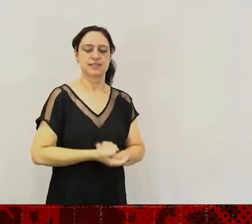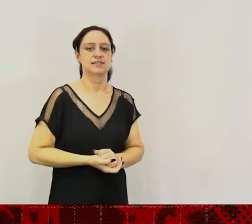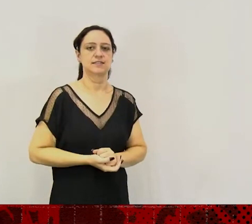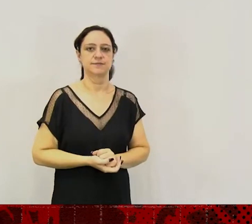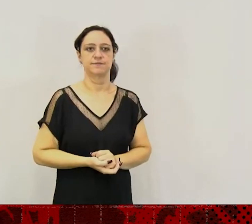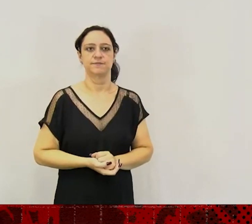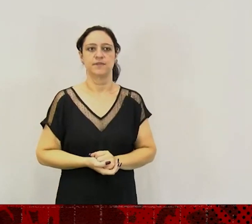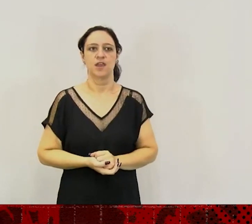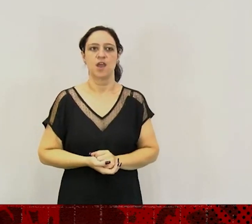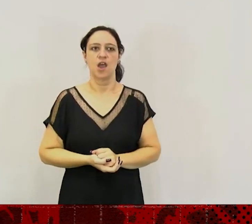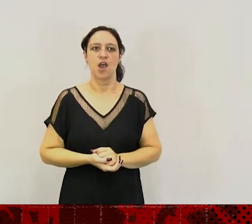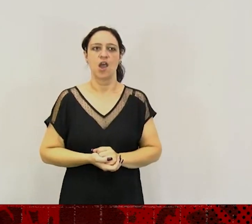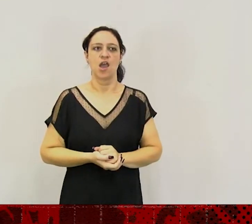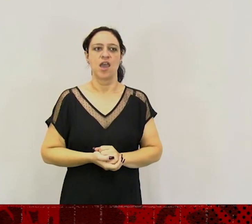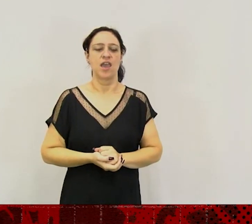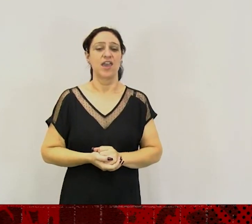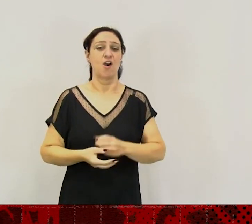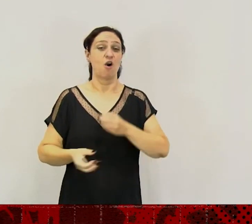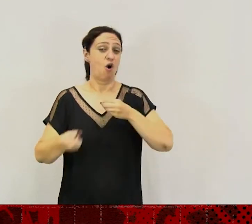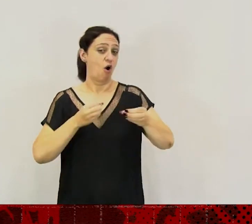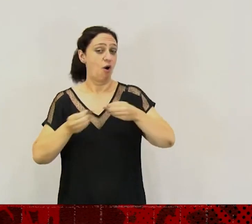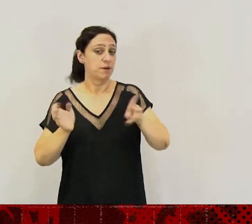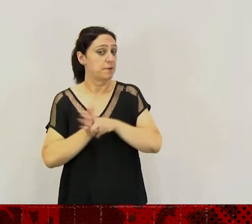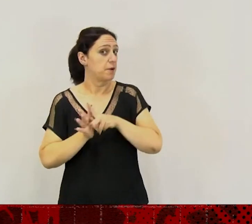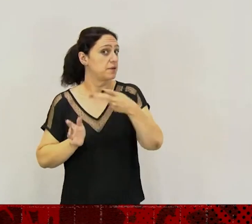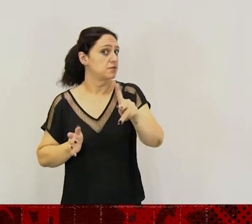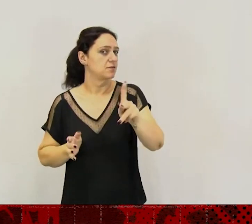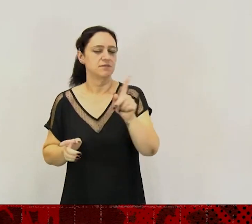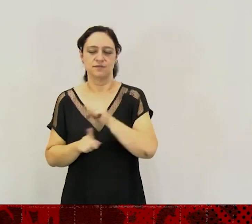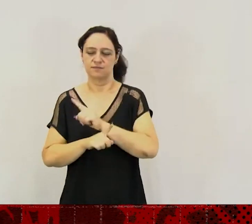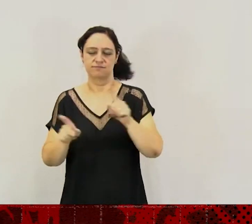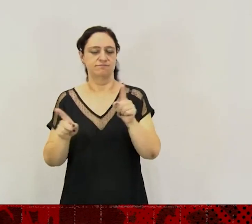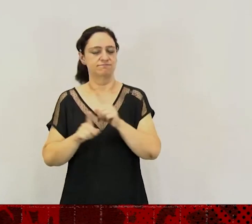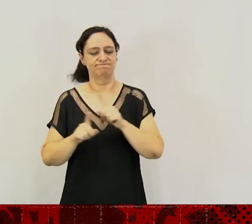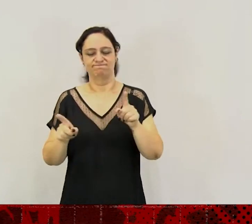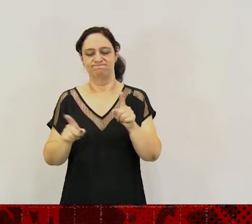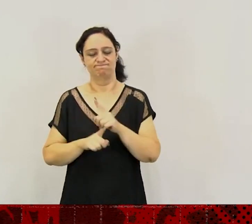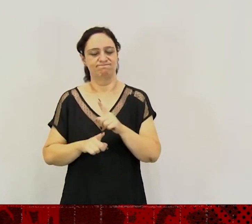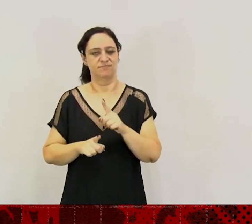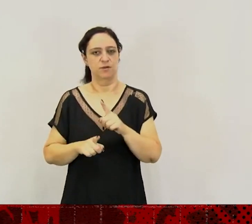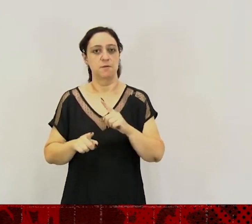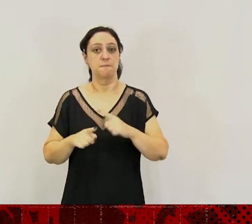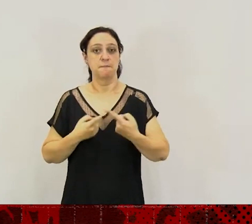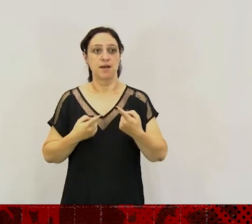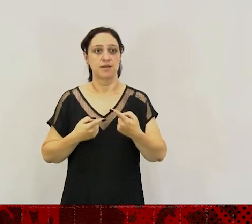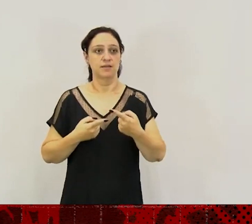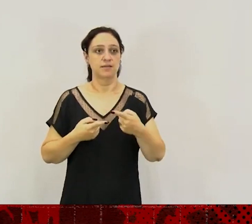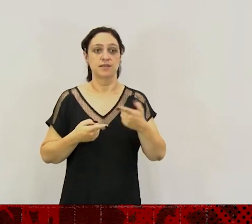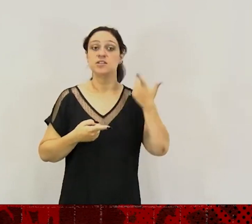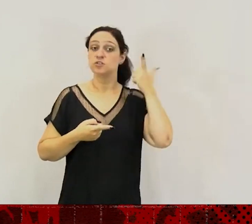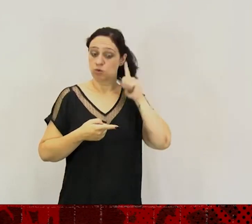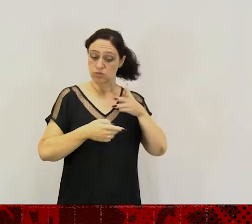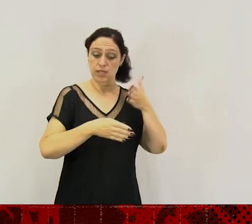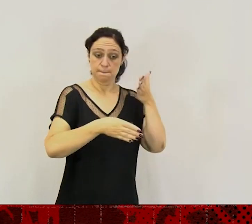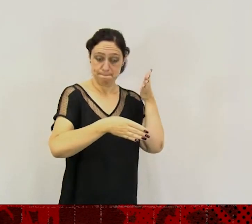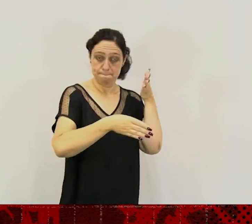Não foi pelas suas obras, mas uma vez que você passa pela porta,